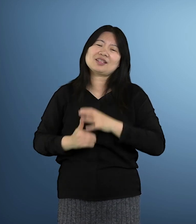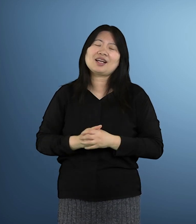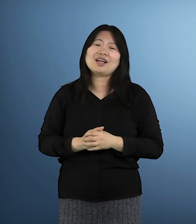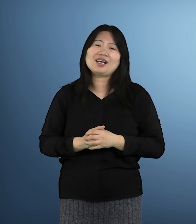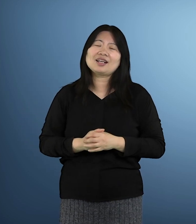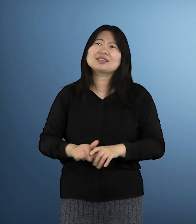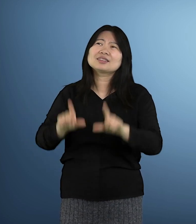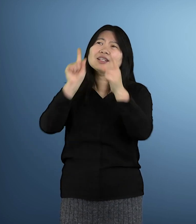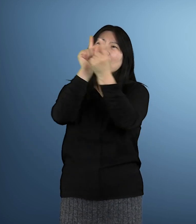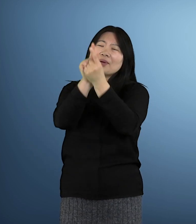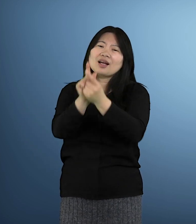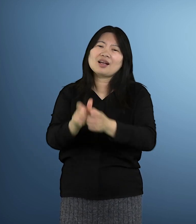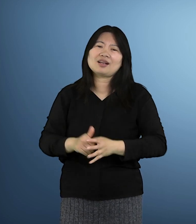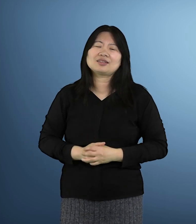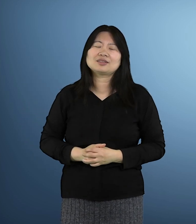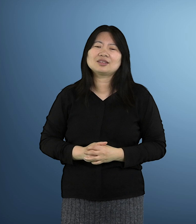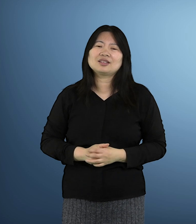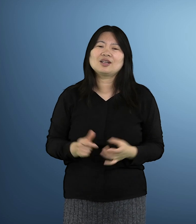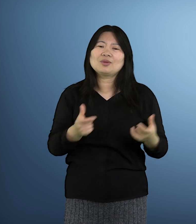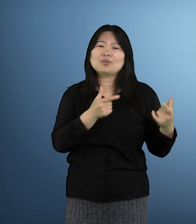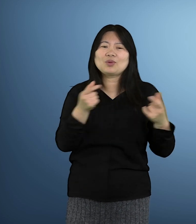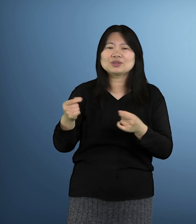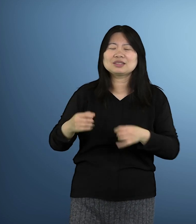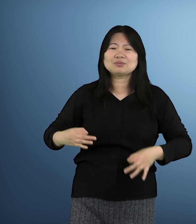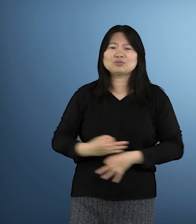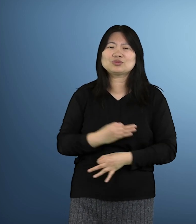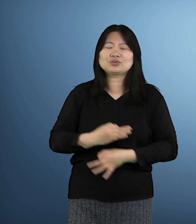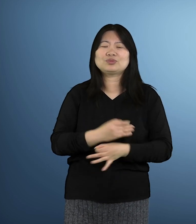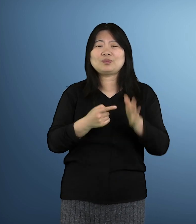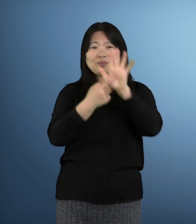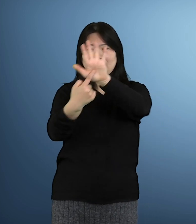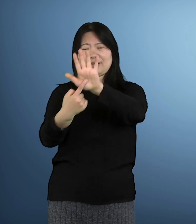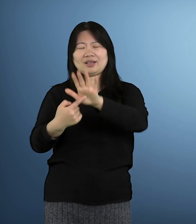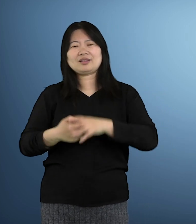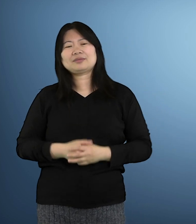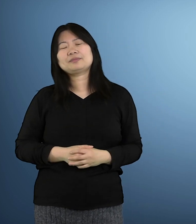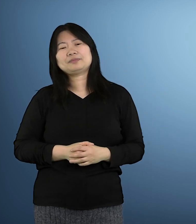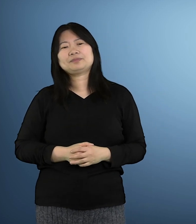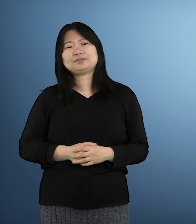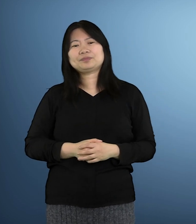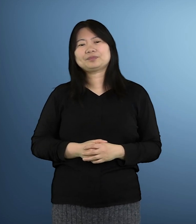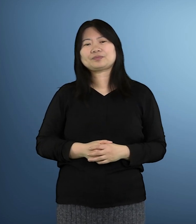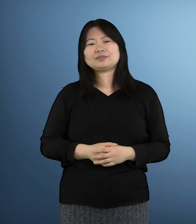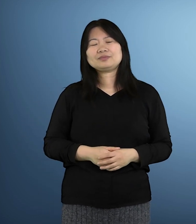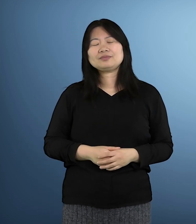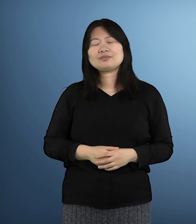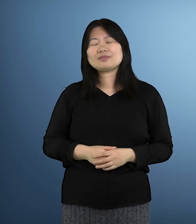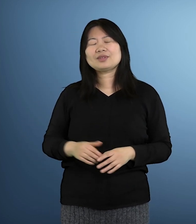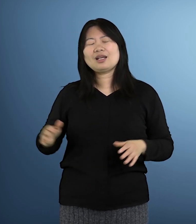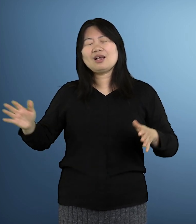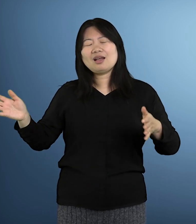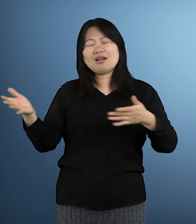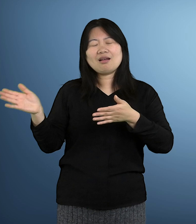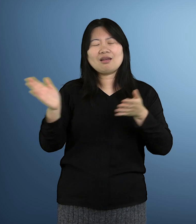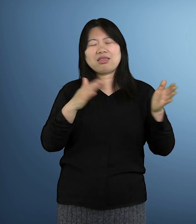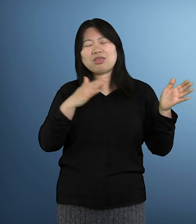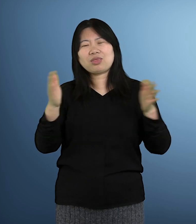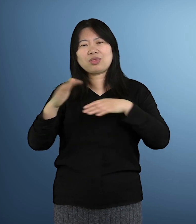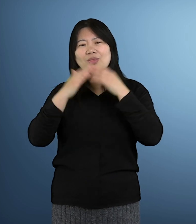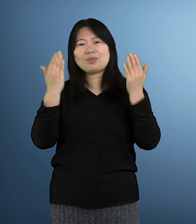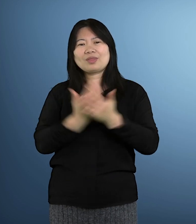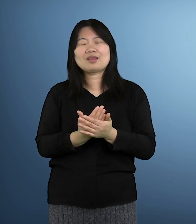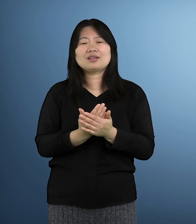그날이 오면 모든 불의가 드러날 것이고, 바람에 밀려 요동하던 모든